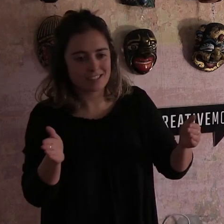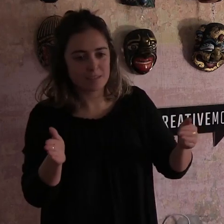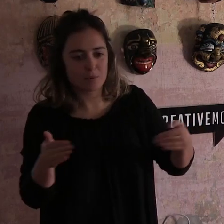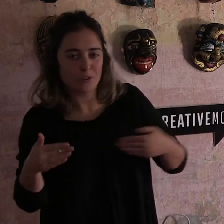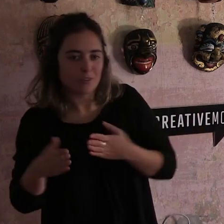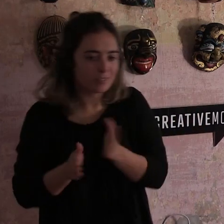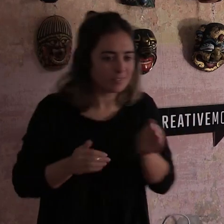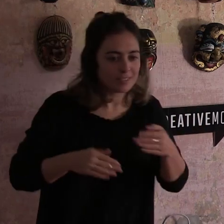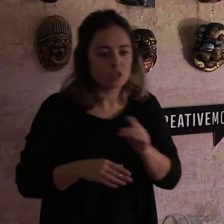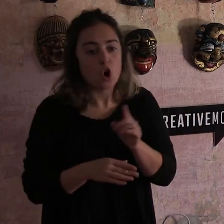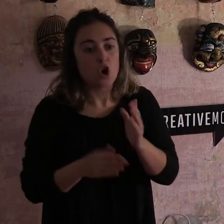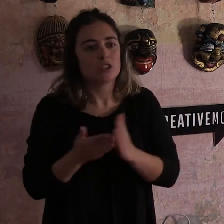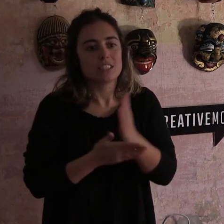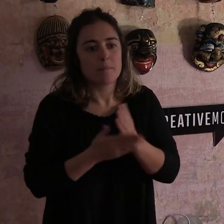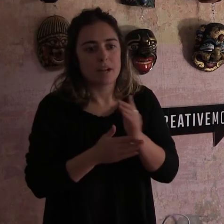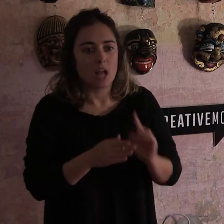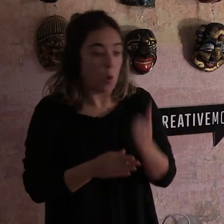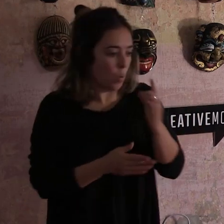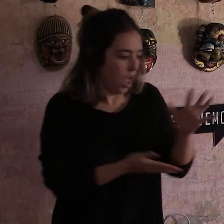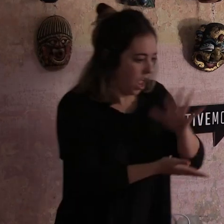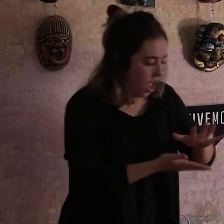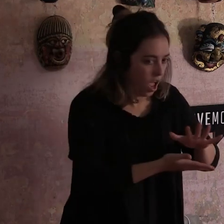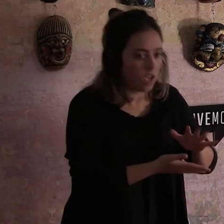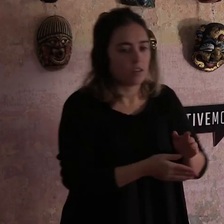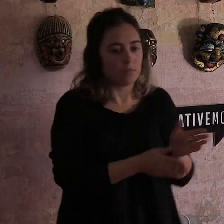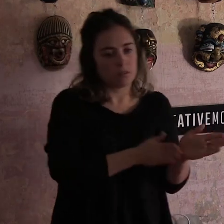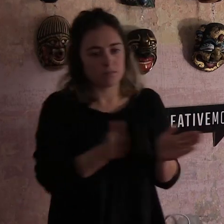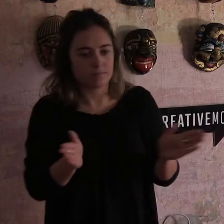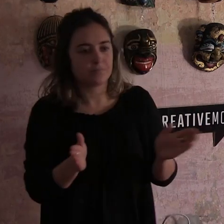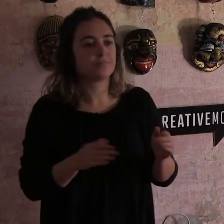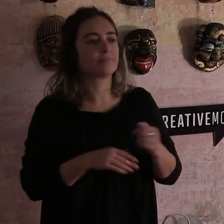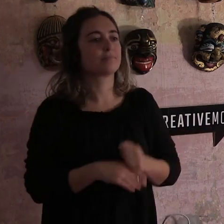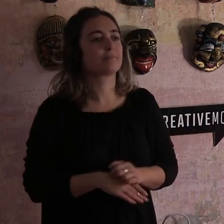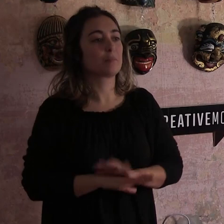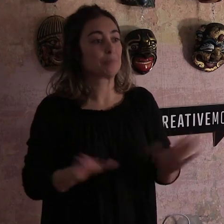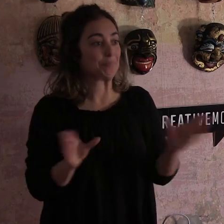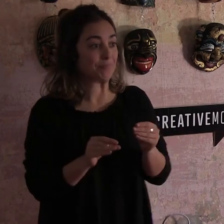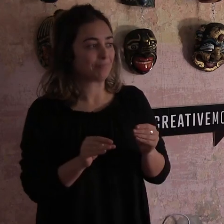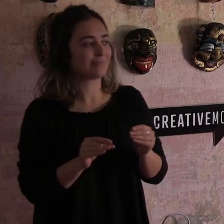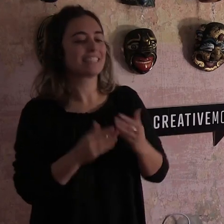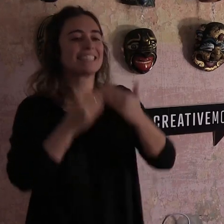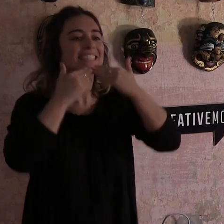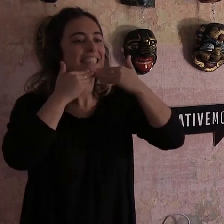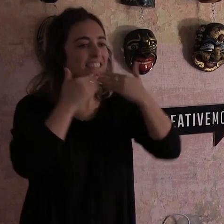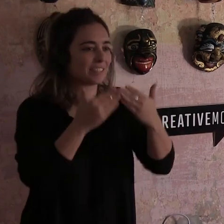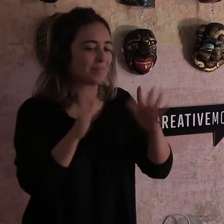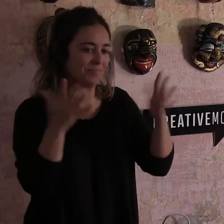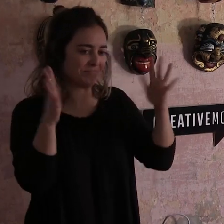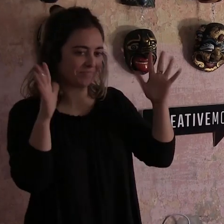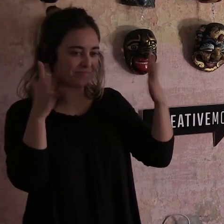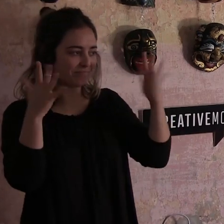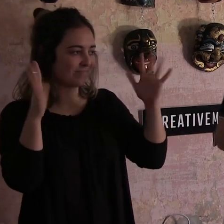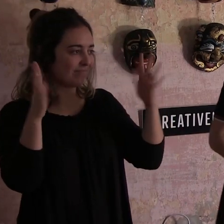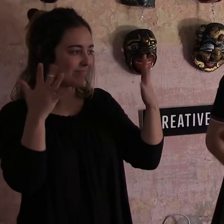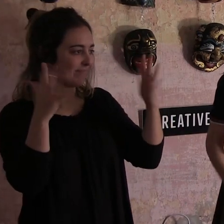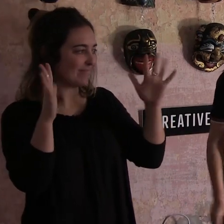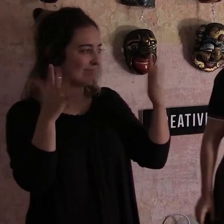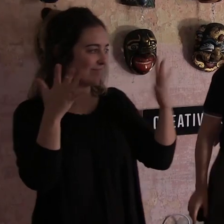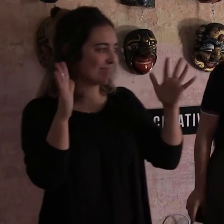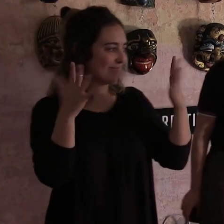eso. ¿Sí? Bueno, muchas gracias. Gracias.